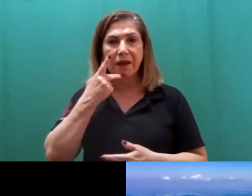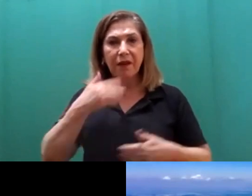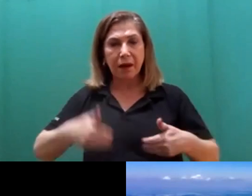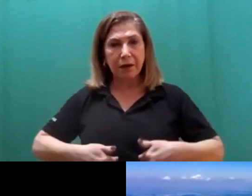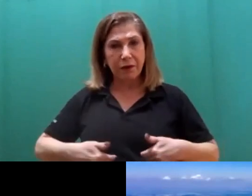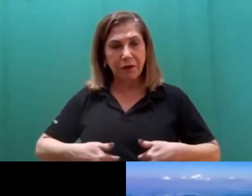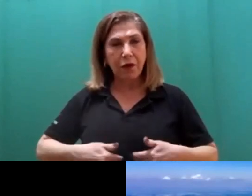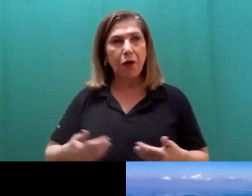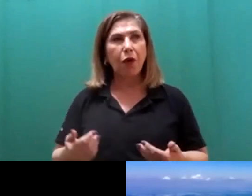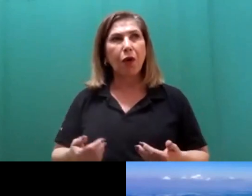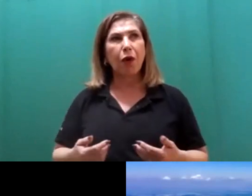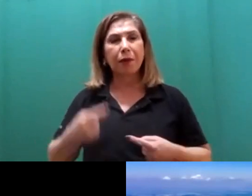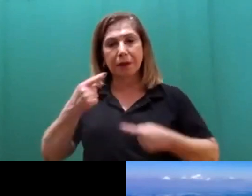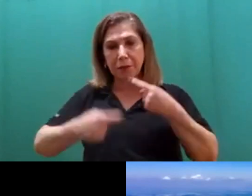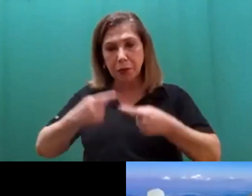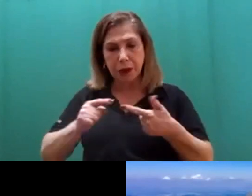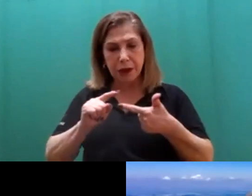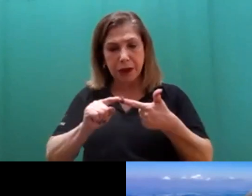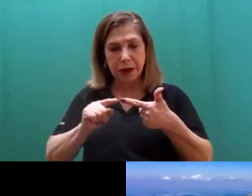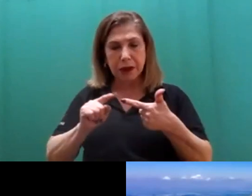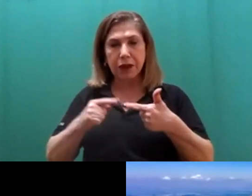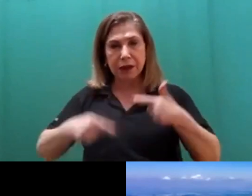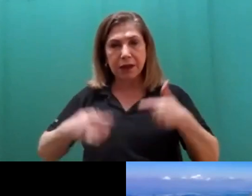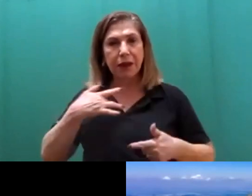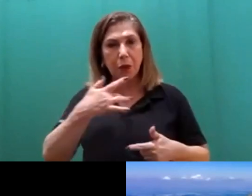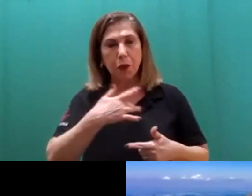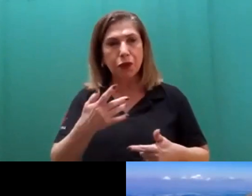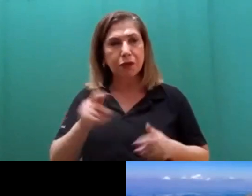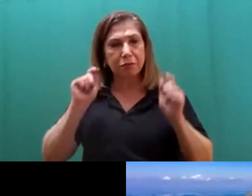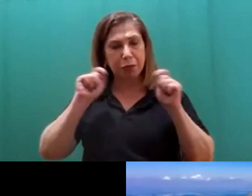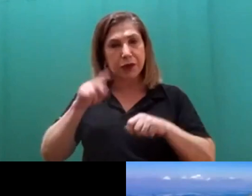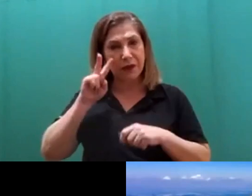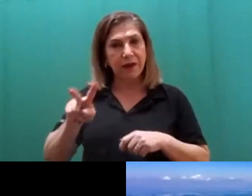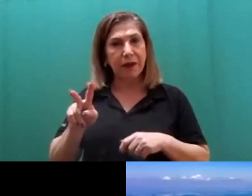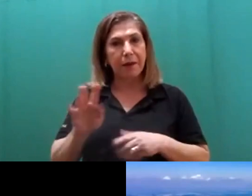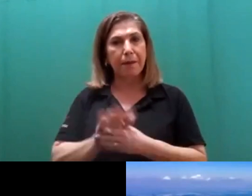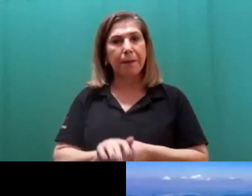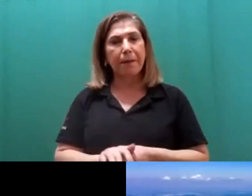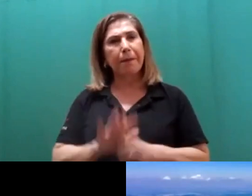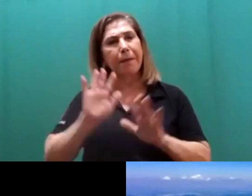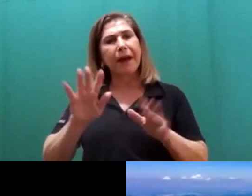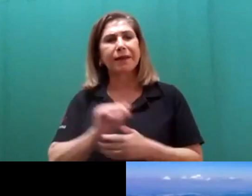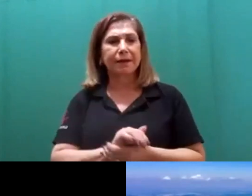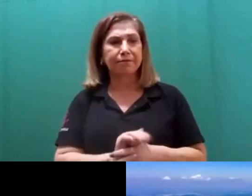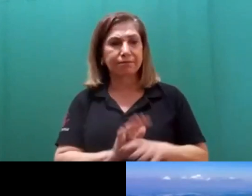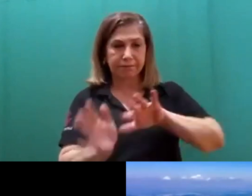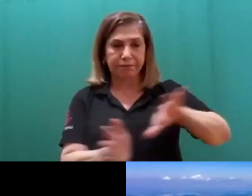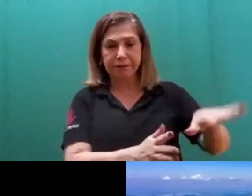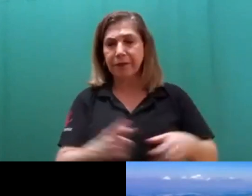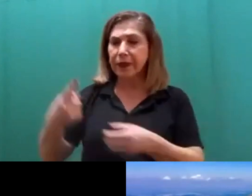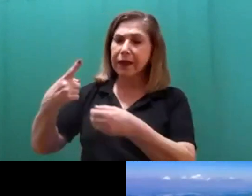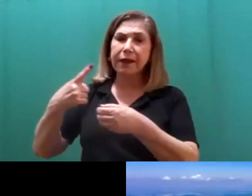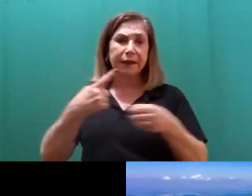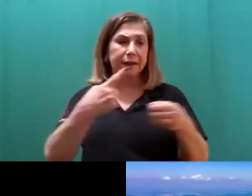de algumas políticas de saúde, a gente consegue ver, mas quando a gente fala disso na cidade, nem na cidade,